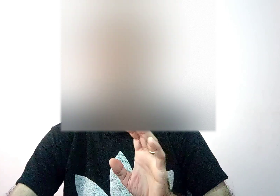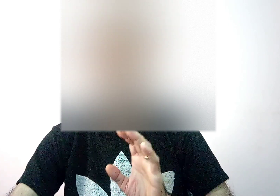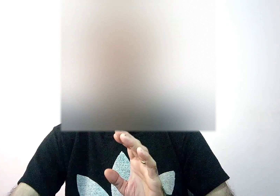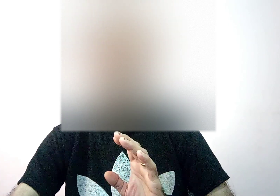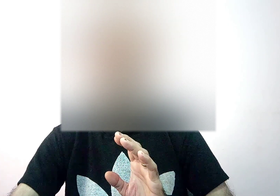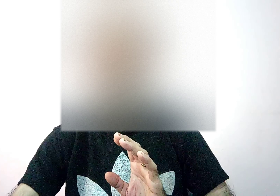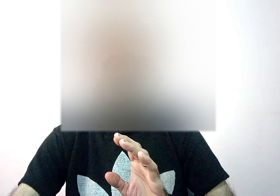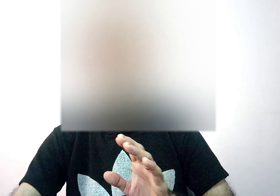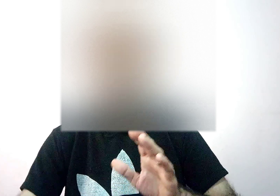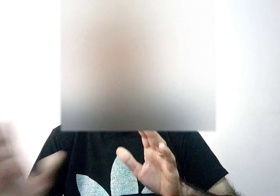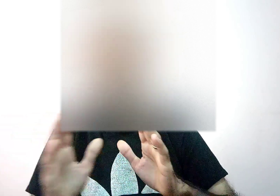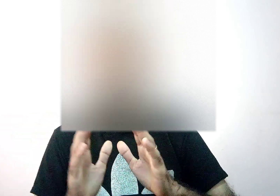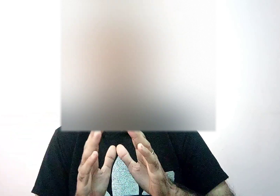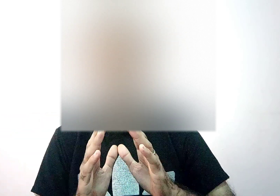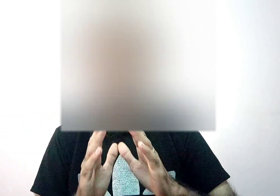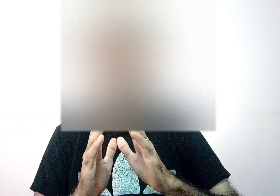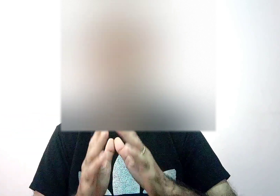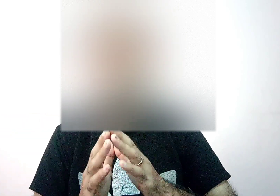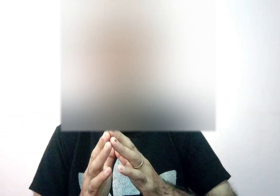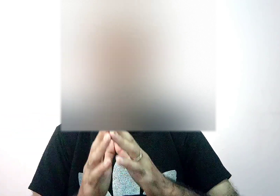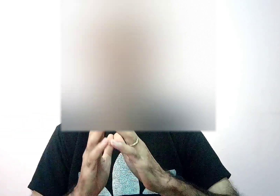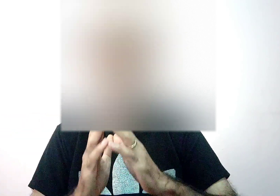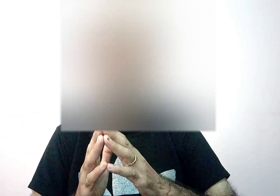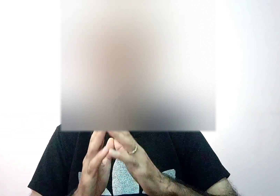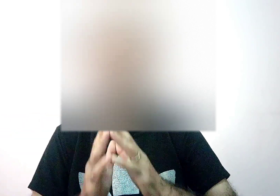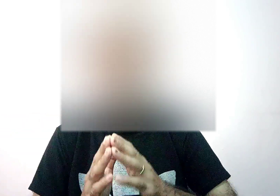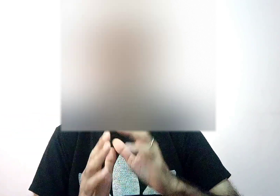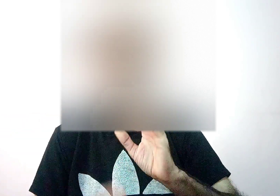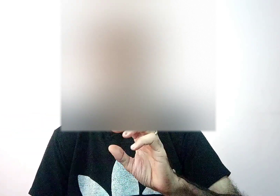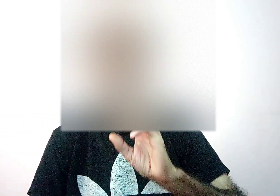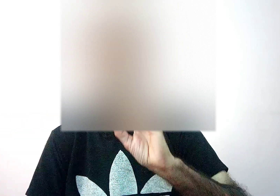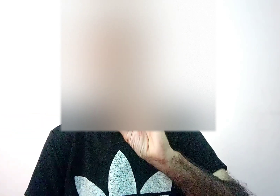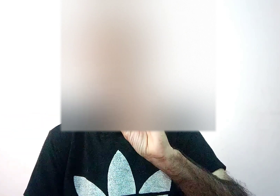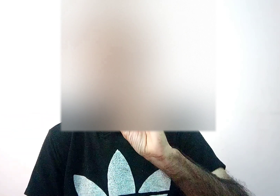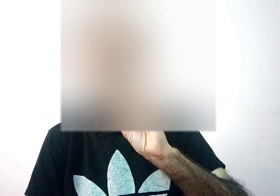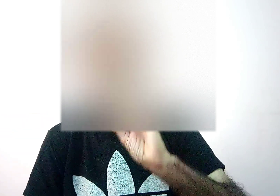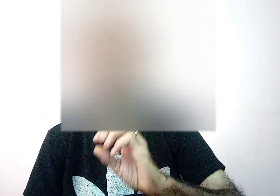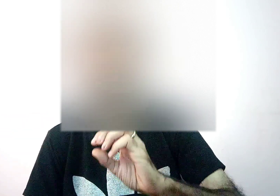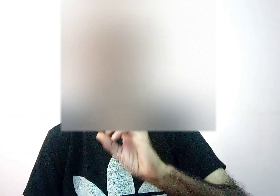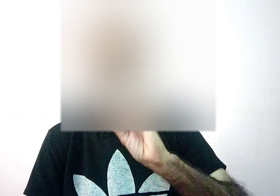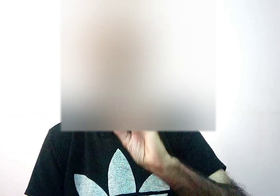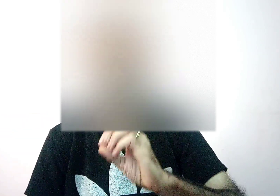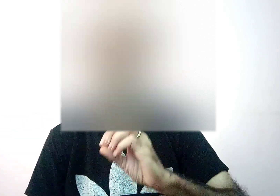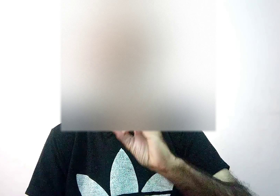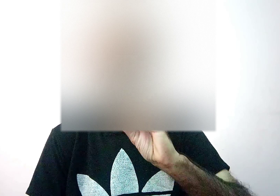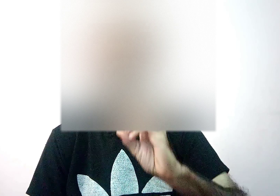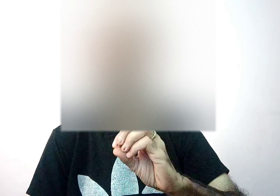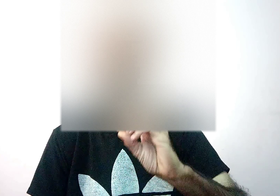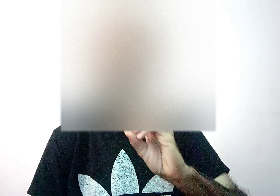مستحيل. في نفس الوقت تم تجديد موقف السودان بشأن مفاوضات سد